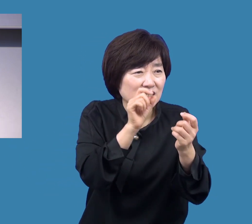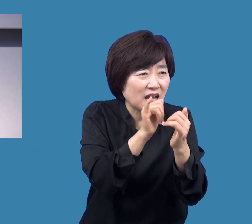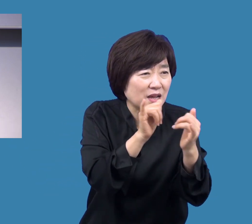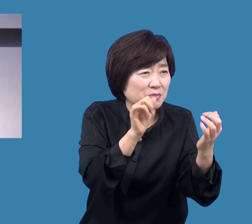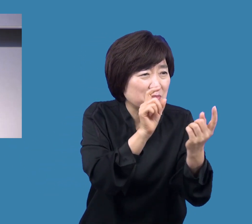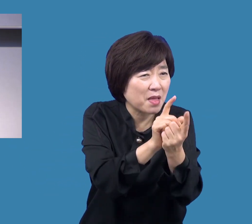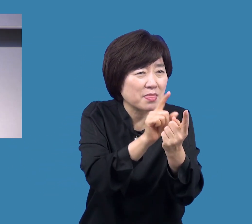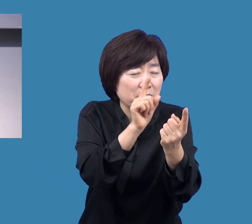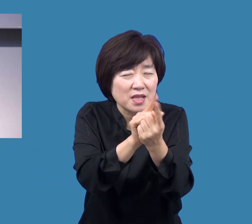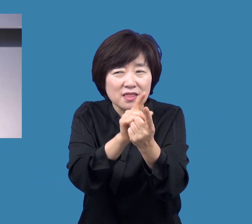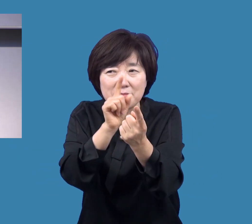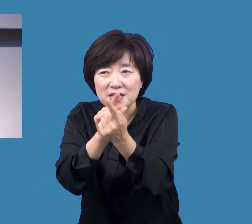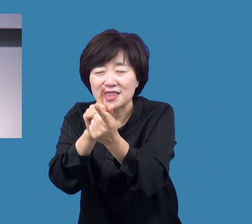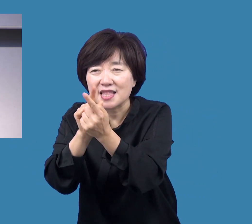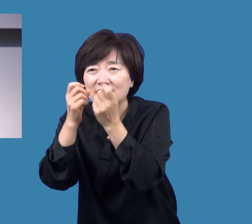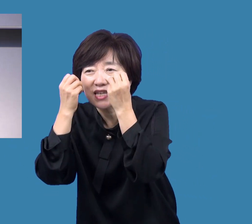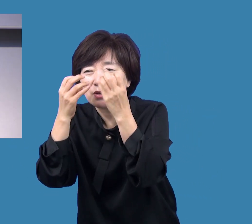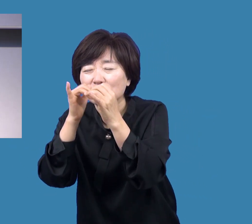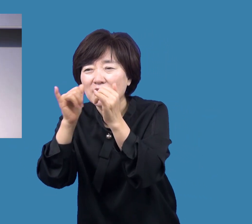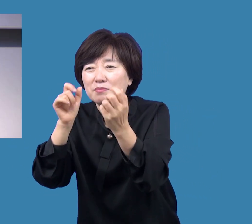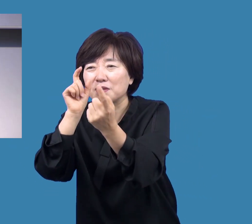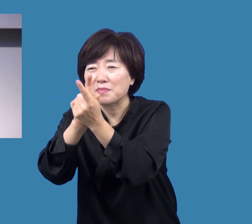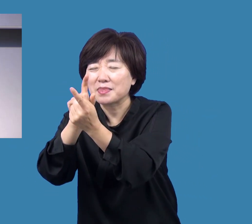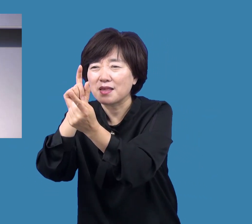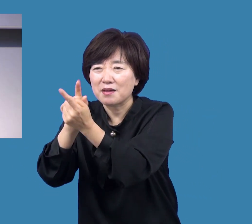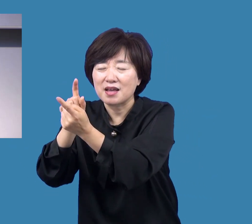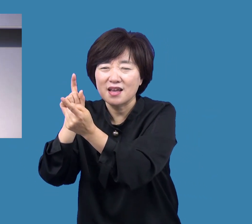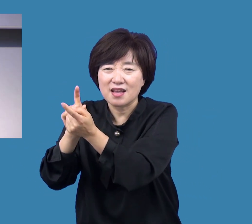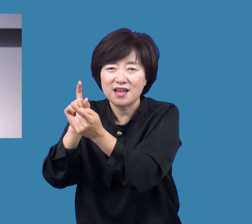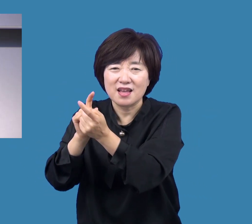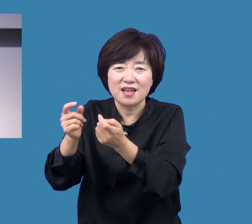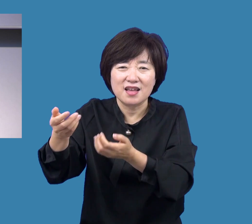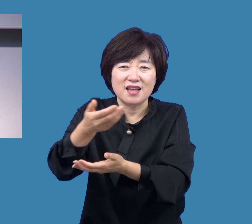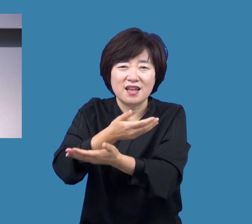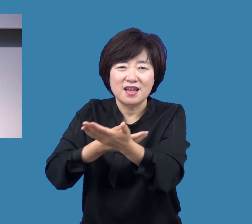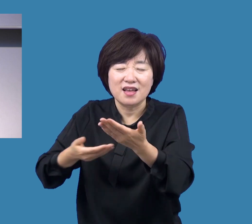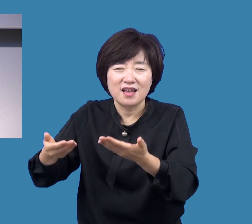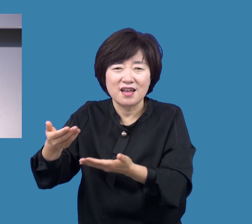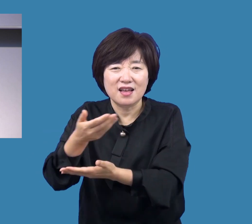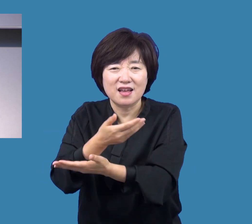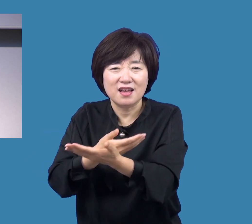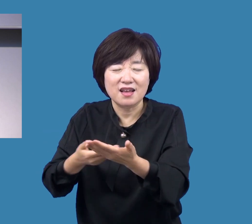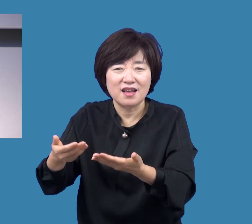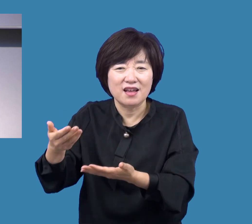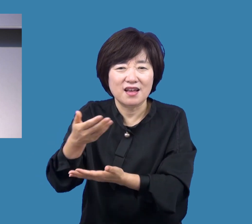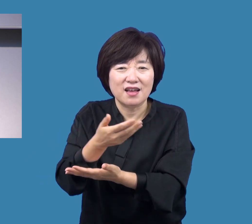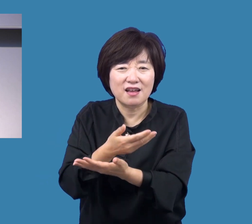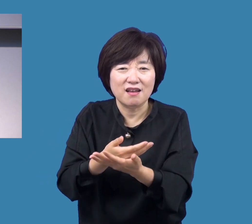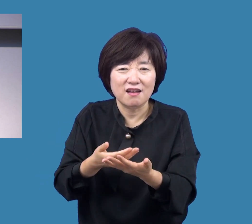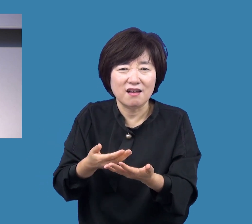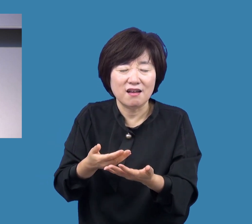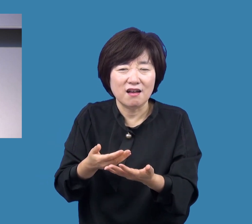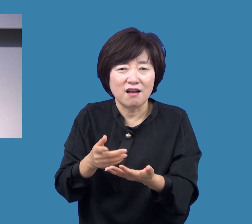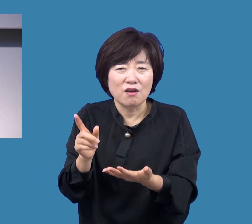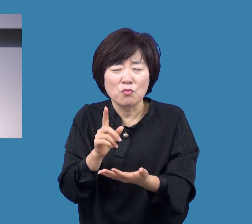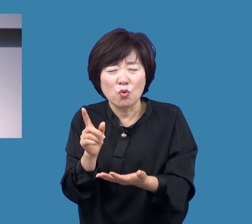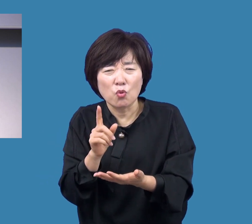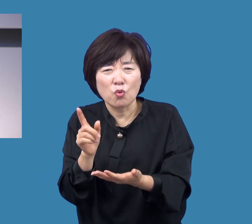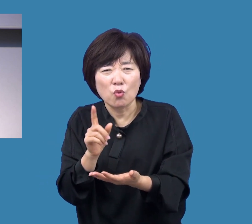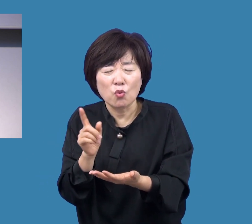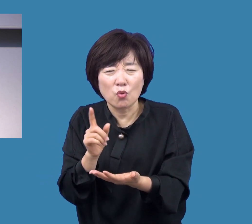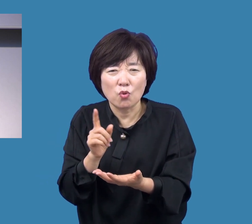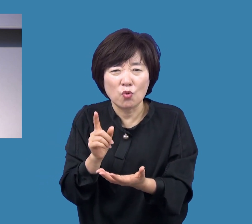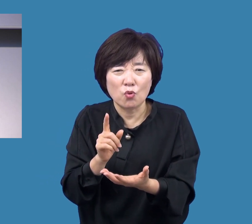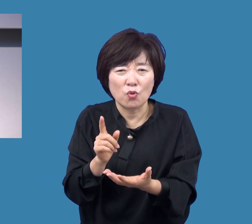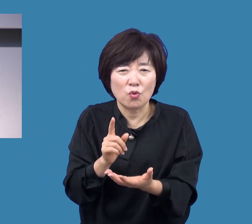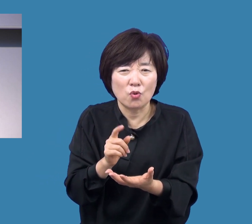만나게 되고 또 새로운 사람들을 계속 만나고 네트워크가 되고 그러면서 계속 뭐를 해야 되는 상황이